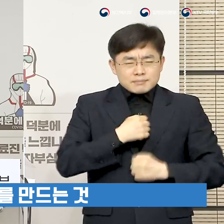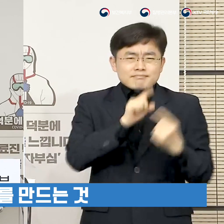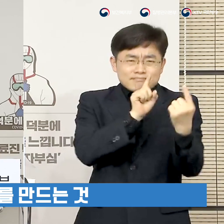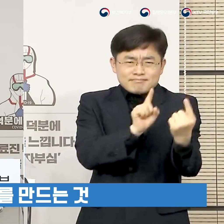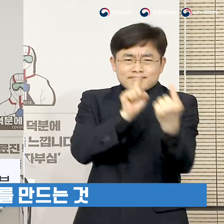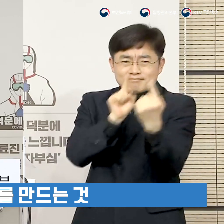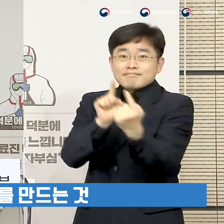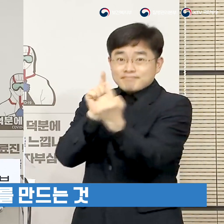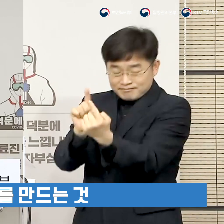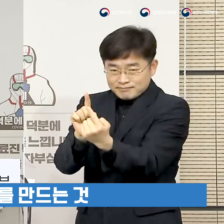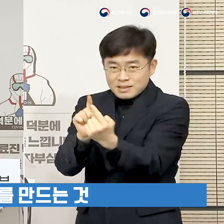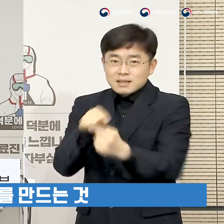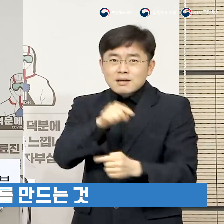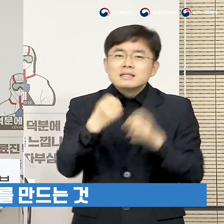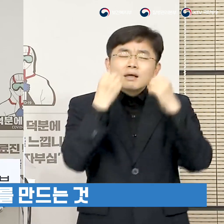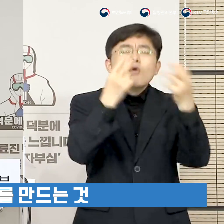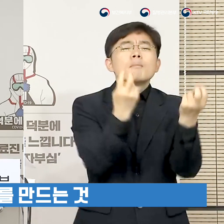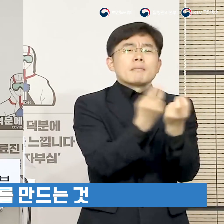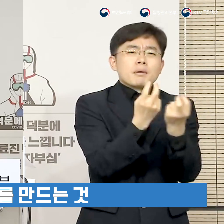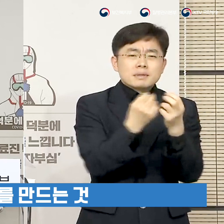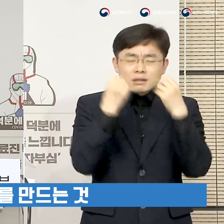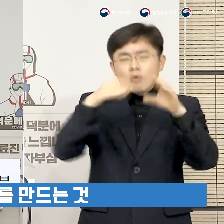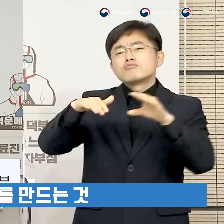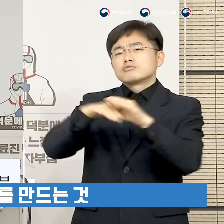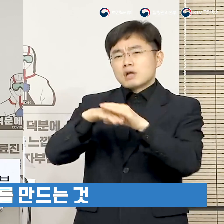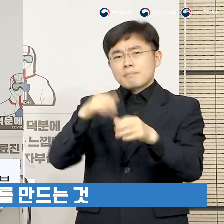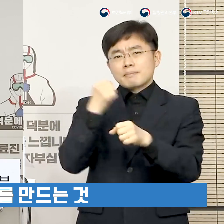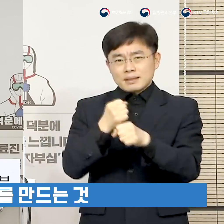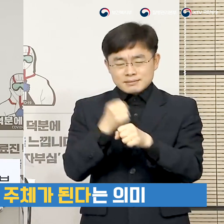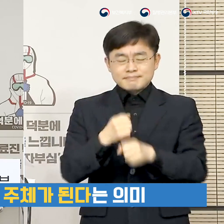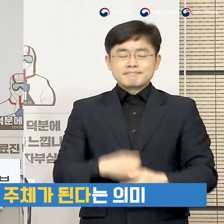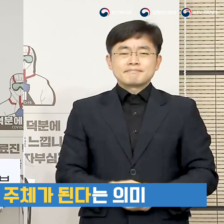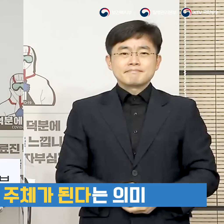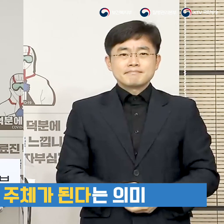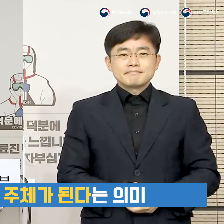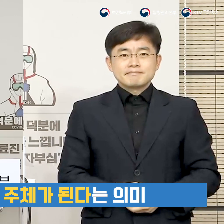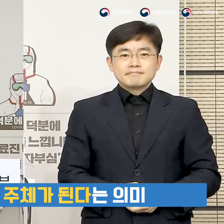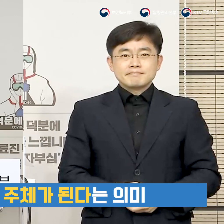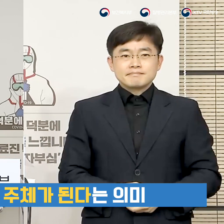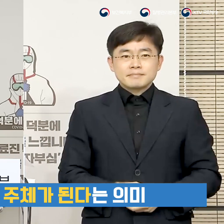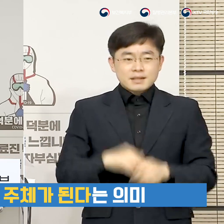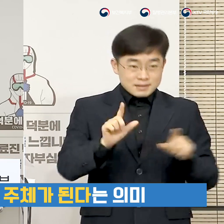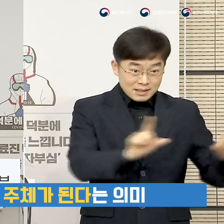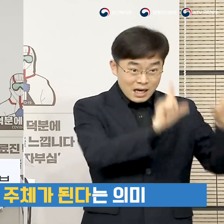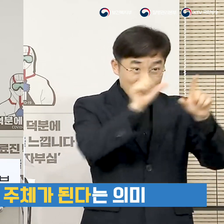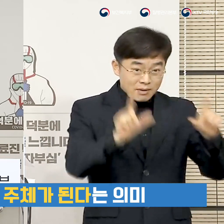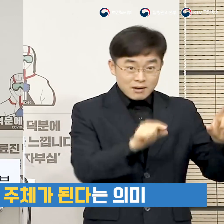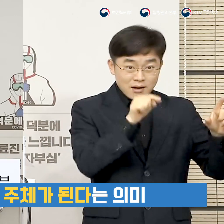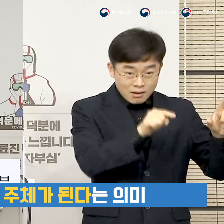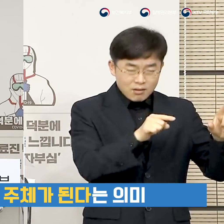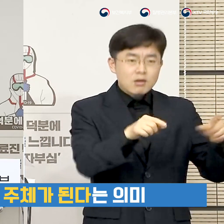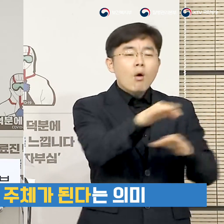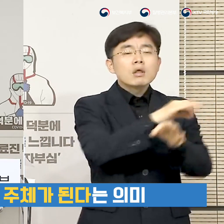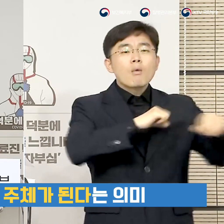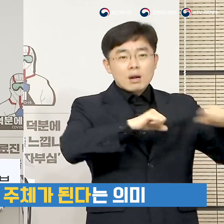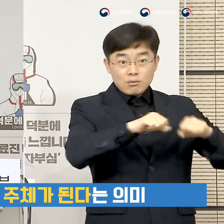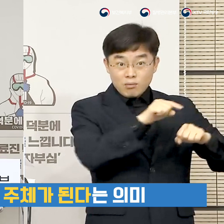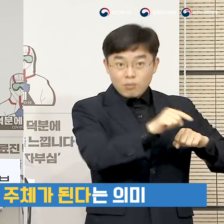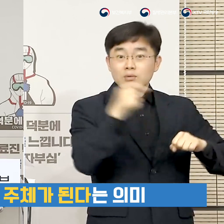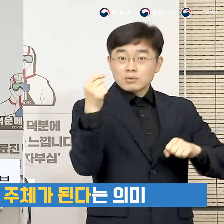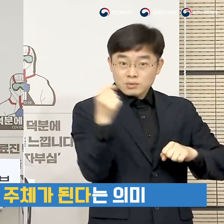새로운 사회 규범과 문화를 만들어가는 것입니다. 일상생활과 사회경제활동을